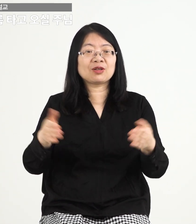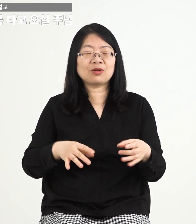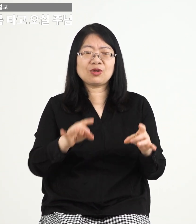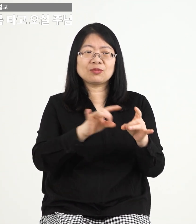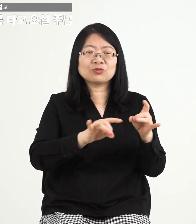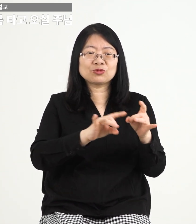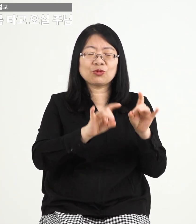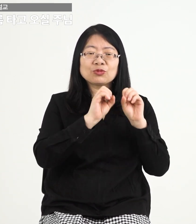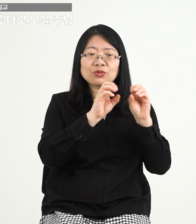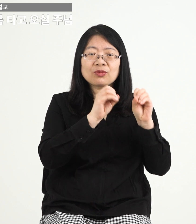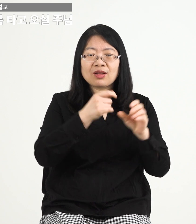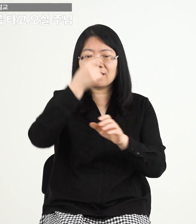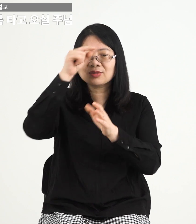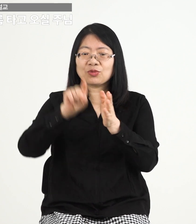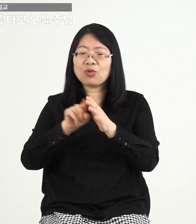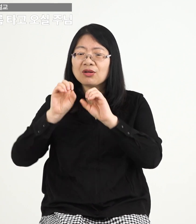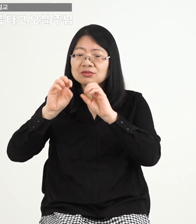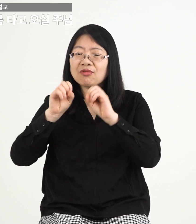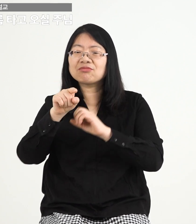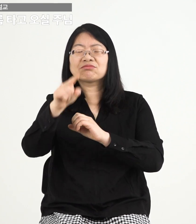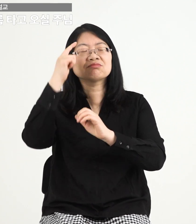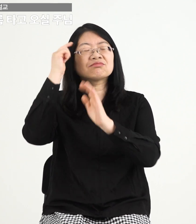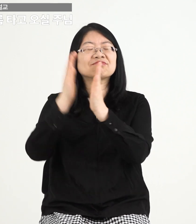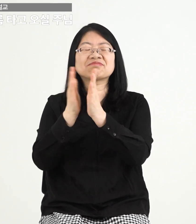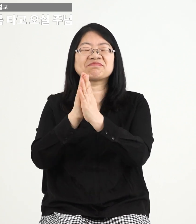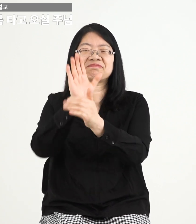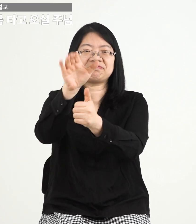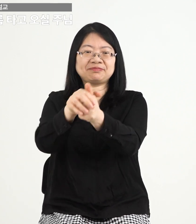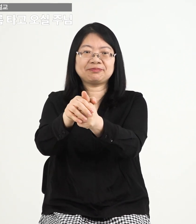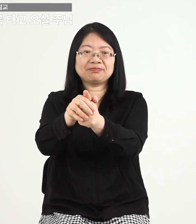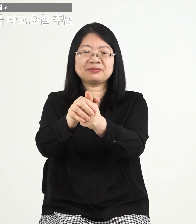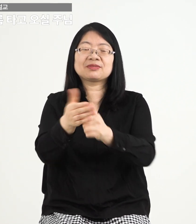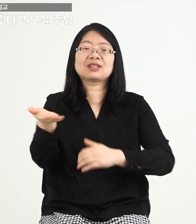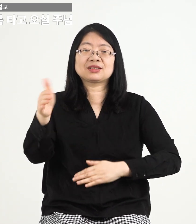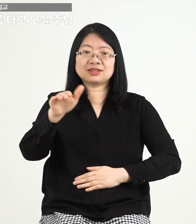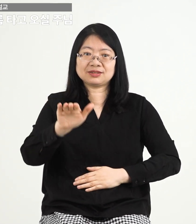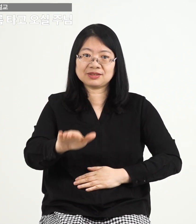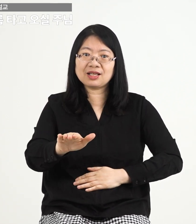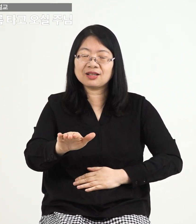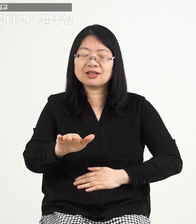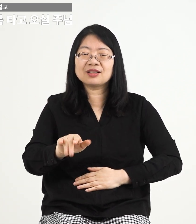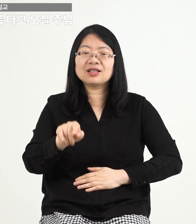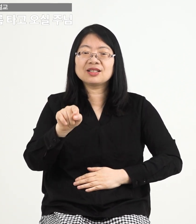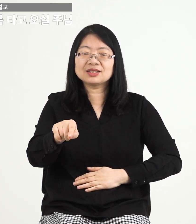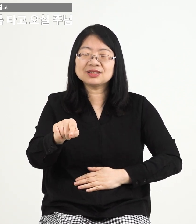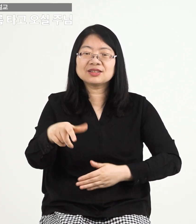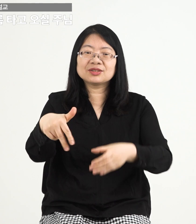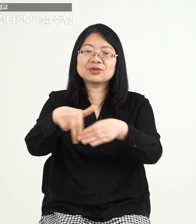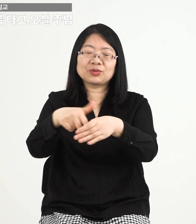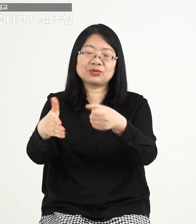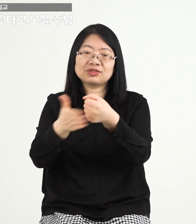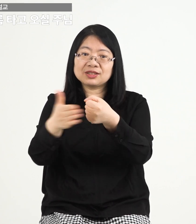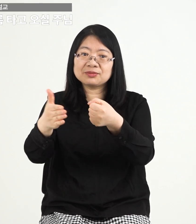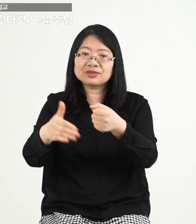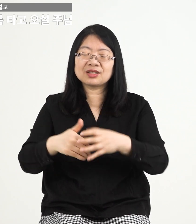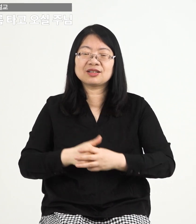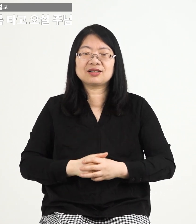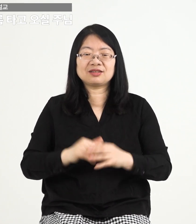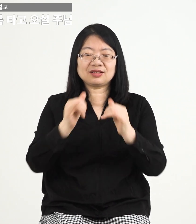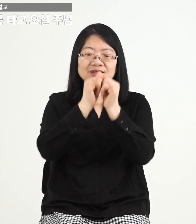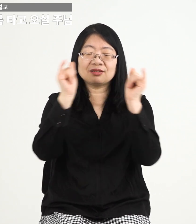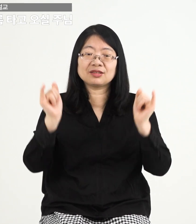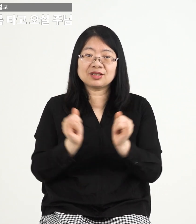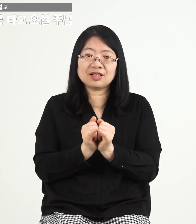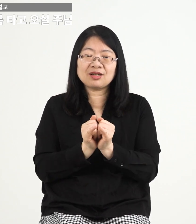불교를 전하든 기독교를 전하든 그건 너희들 알아서 해라. 단 그 도로 말미암아